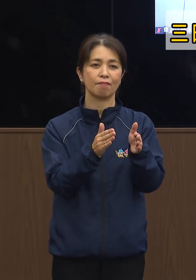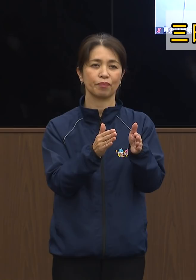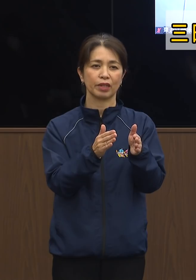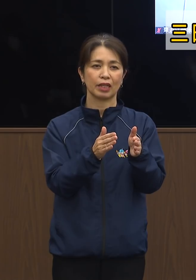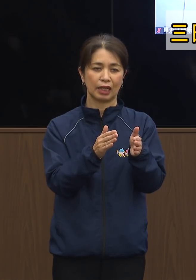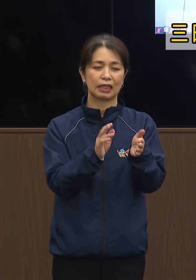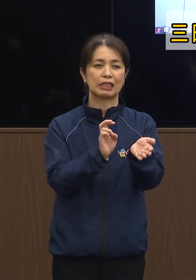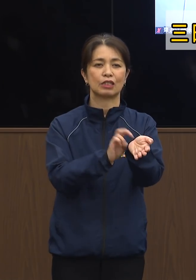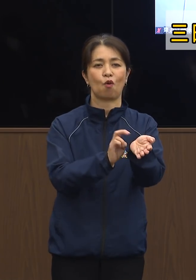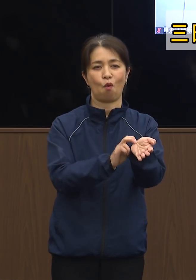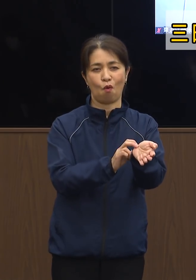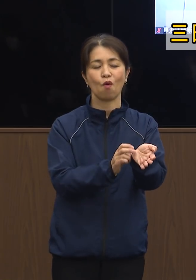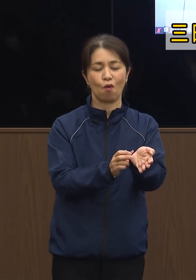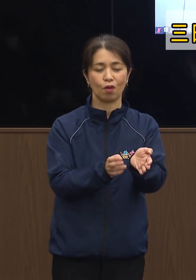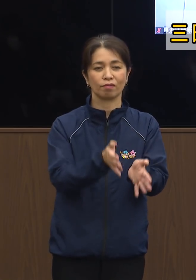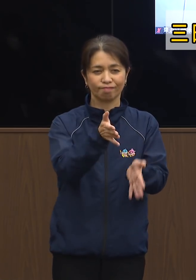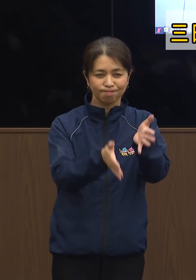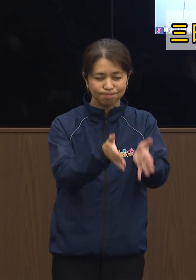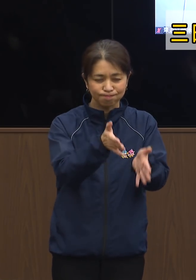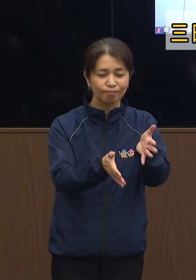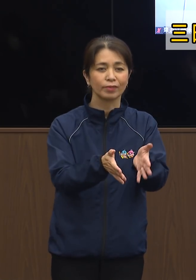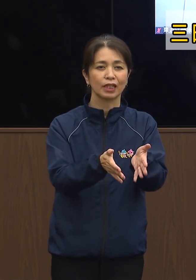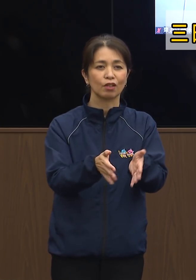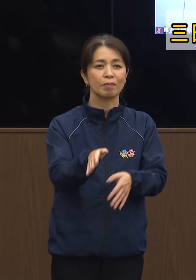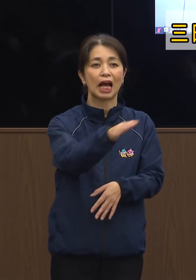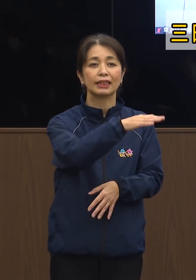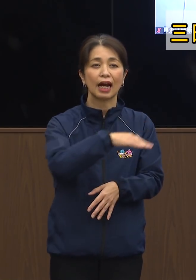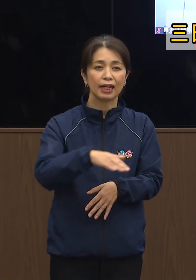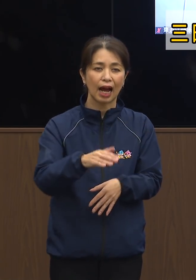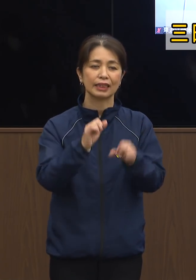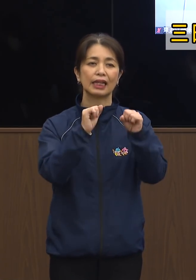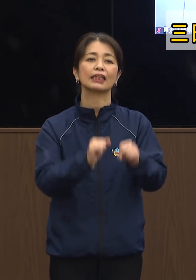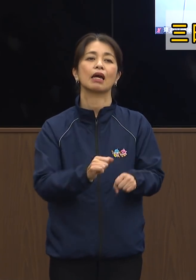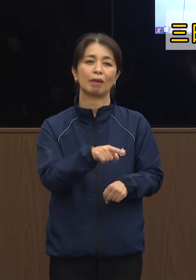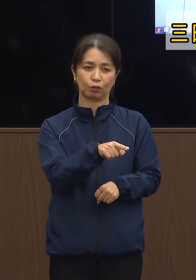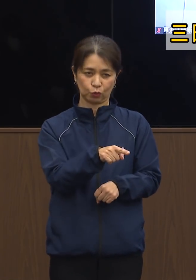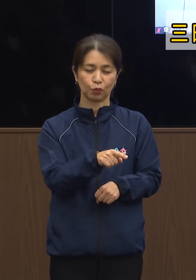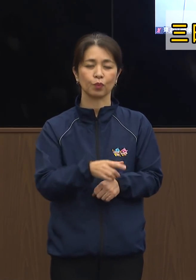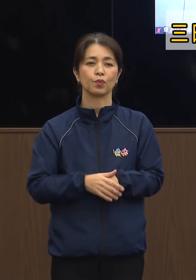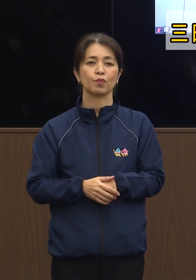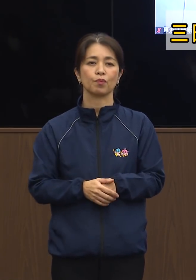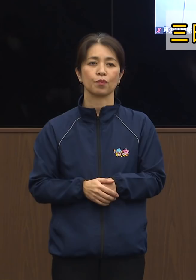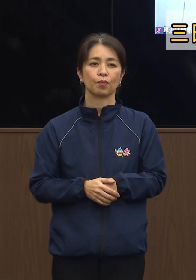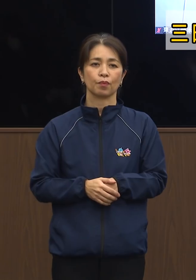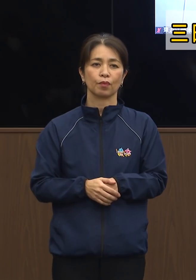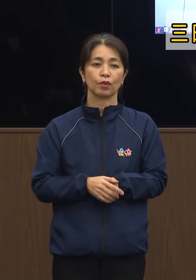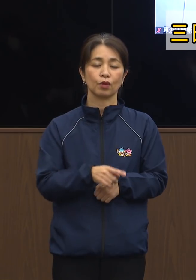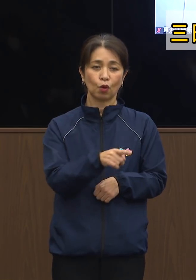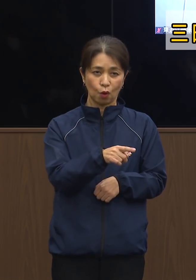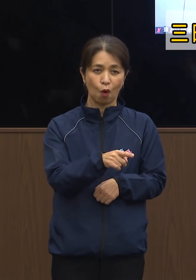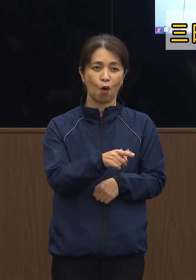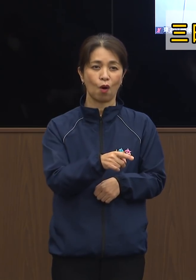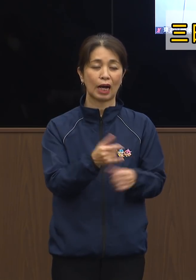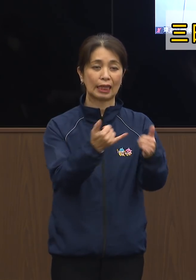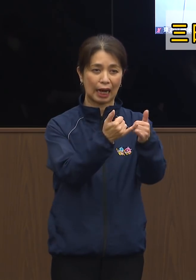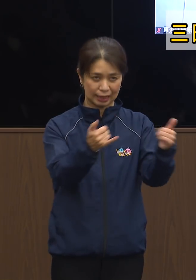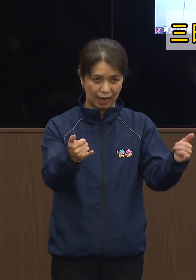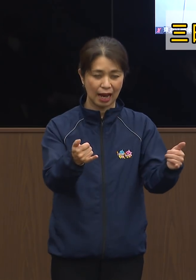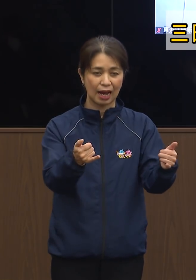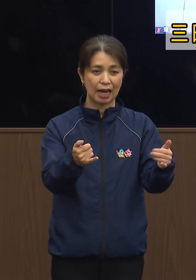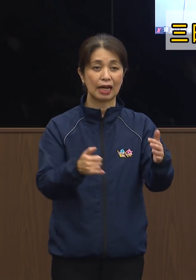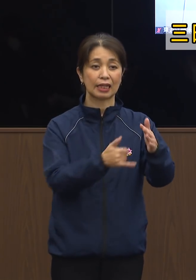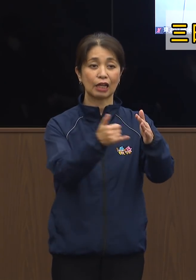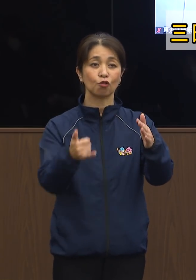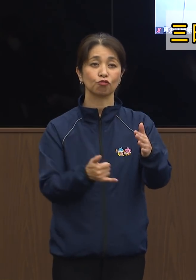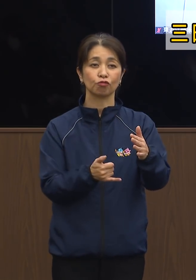治療等に努力してくれている皆さんがいらっしゃいますが、そのスタッフの方々、ご家族